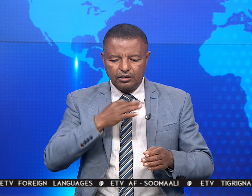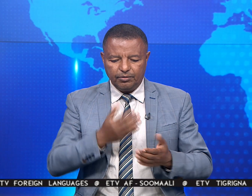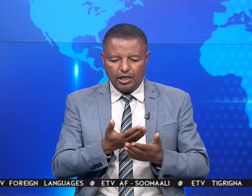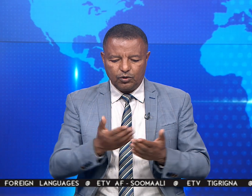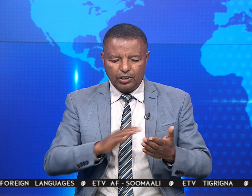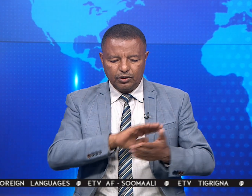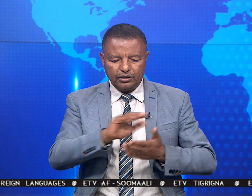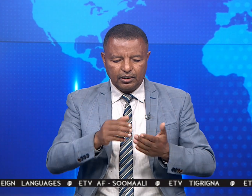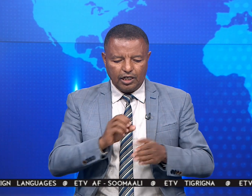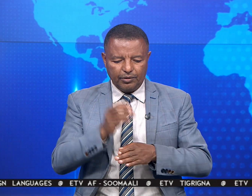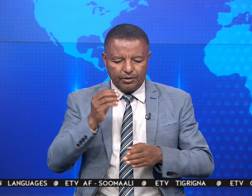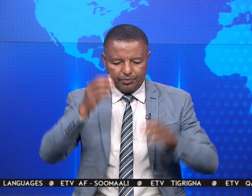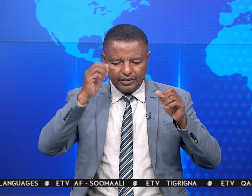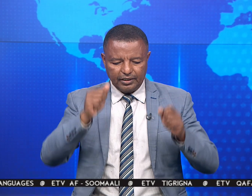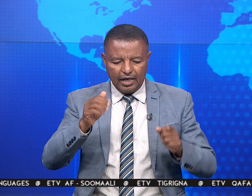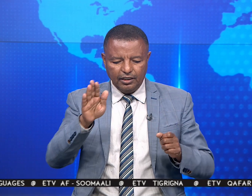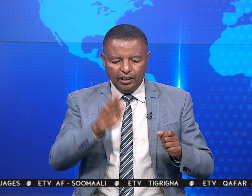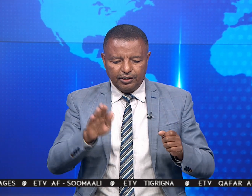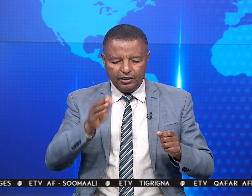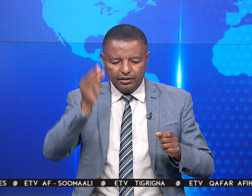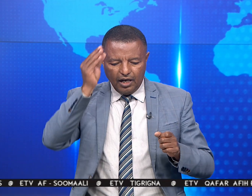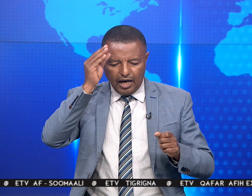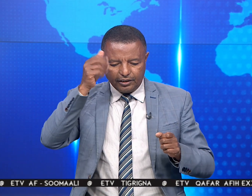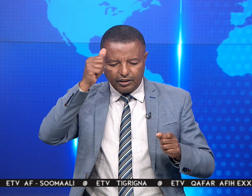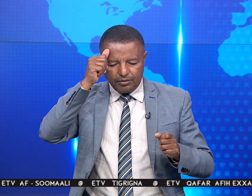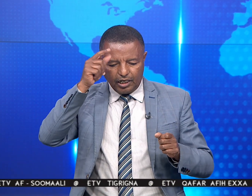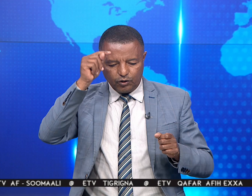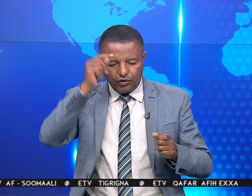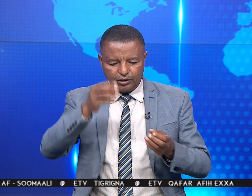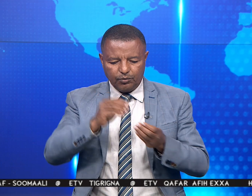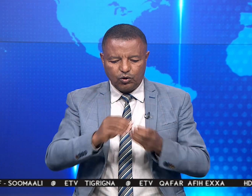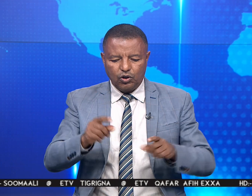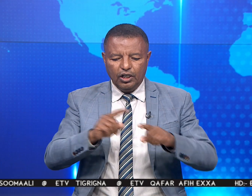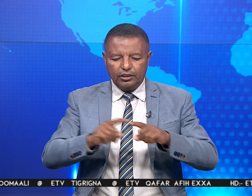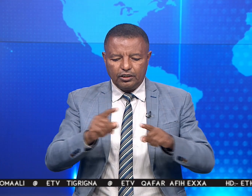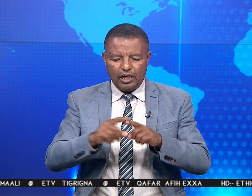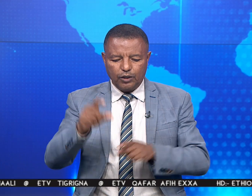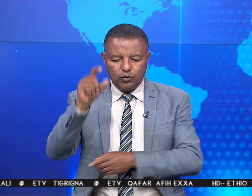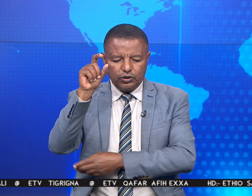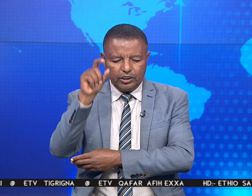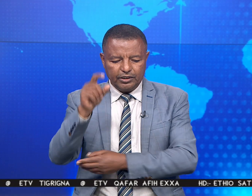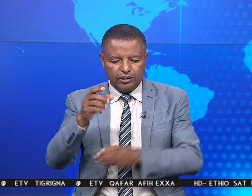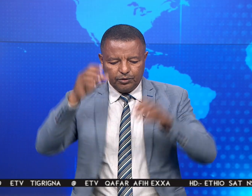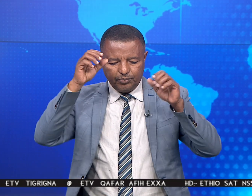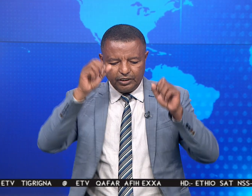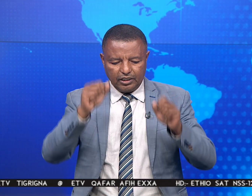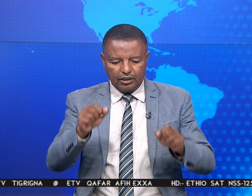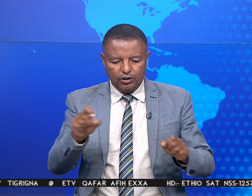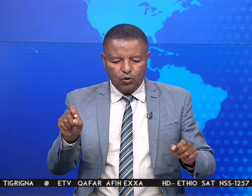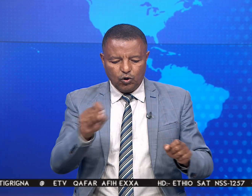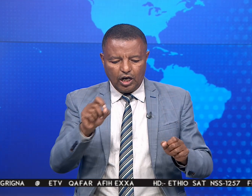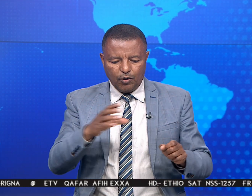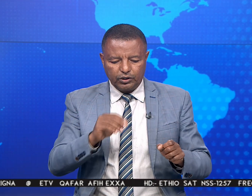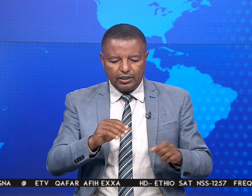የኢትዮጵያ እስልምና ጉዳዮች ጠቅላይ ምክር ቤት ፕሬዝዳንት ሼህ ሀጂ ኢብራሂም ቱፋን ጨምሮ የተለያዩ የመጅሊስ